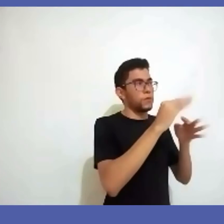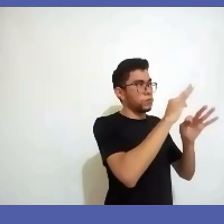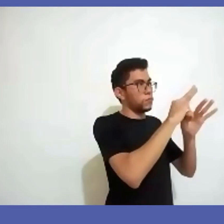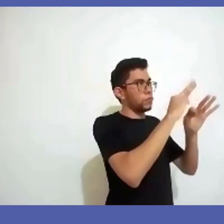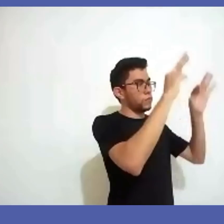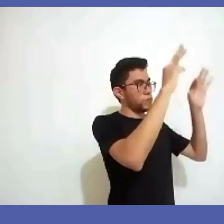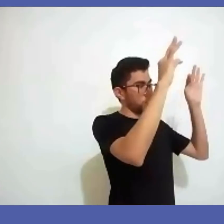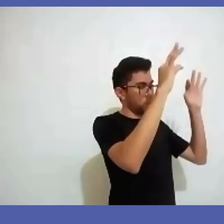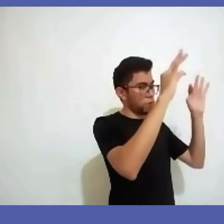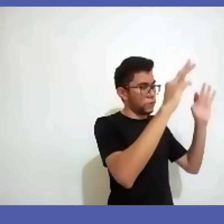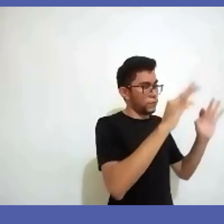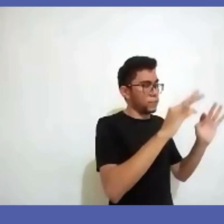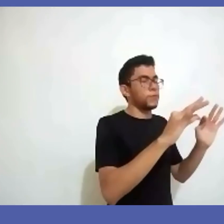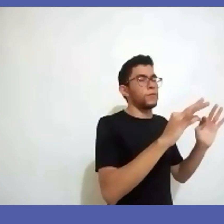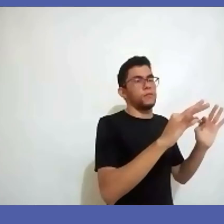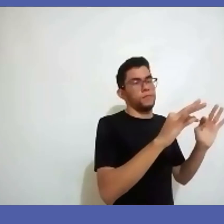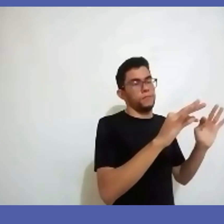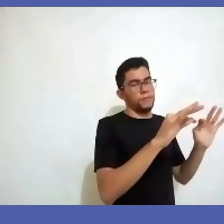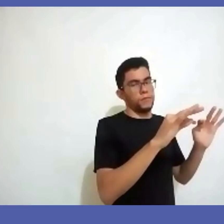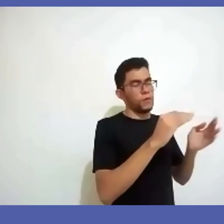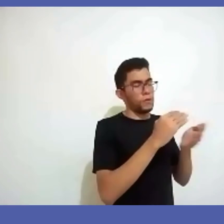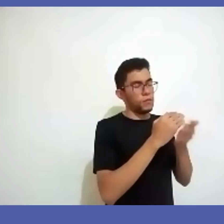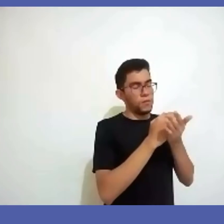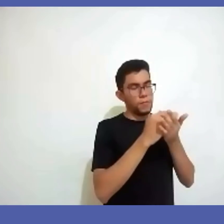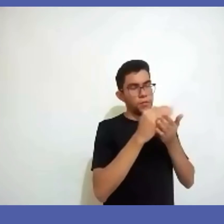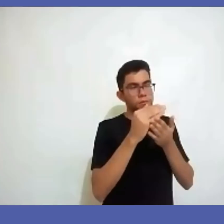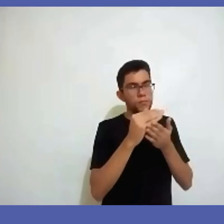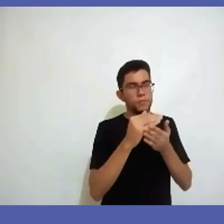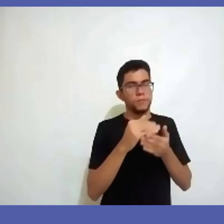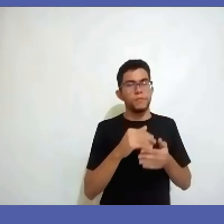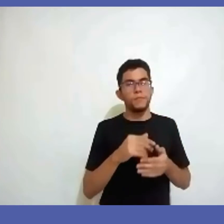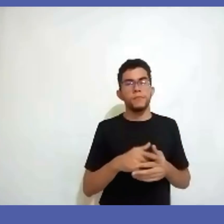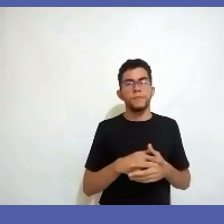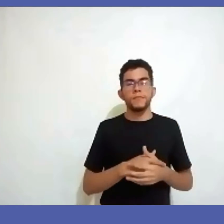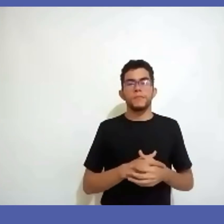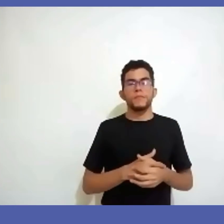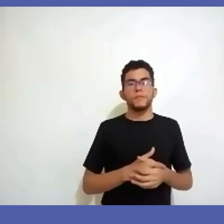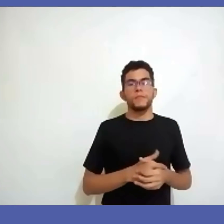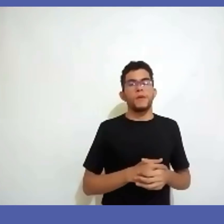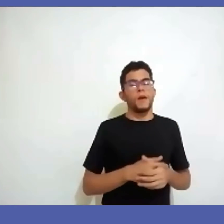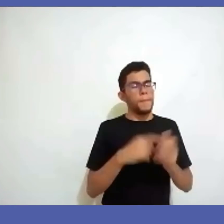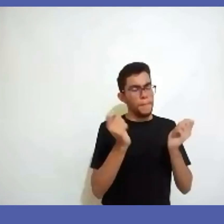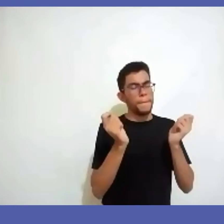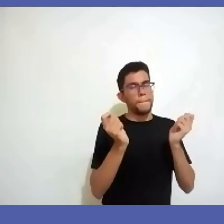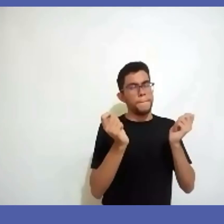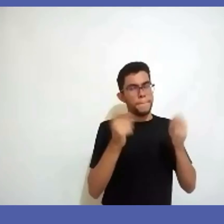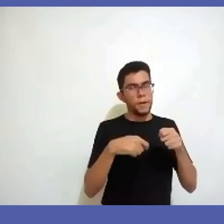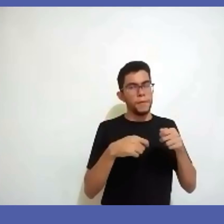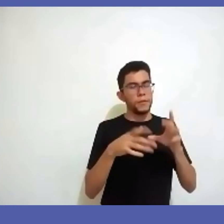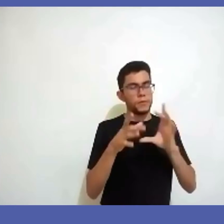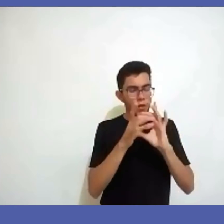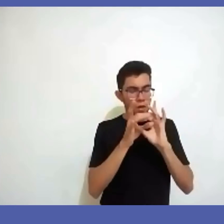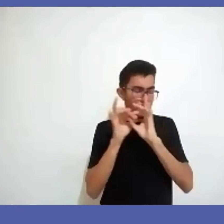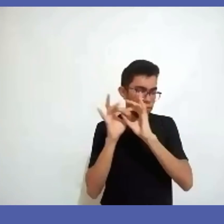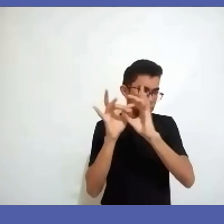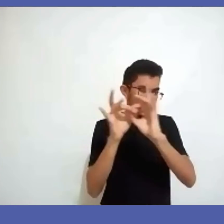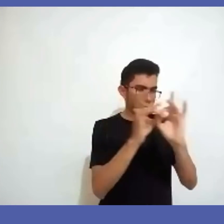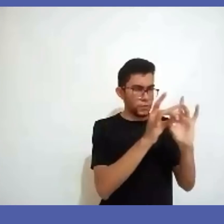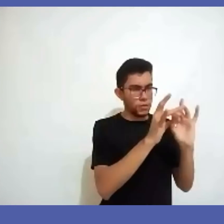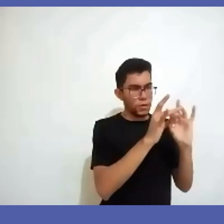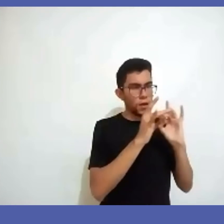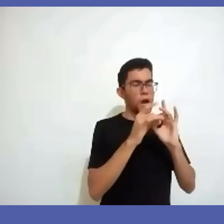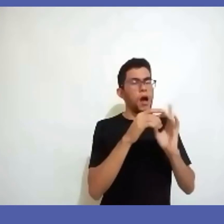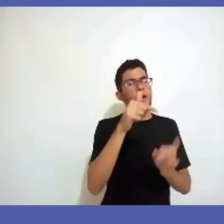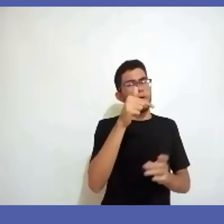né? E nessa aliança, irmãos, será uma aliança de 7 anos. Volta então